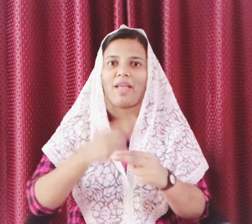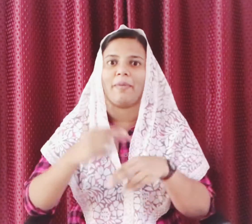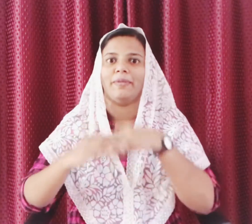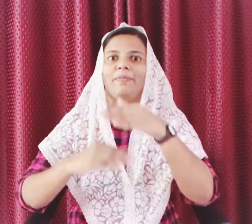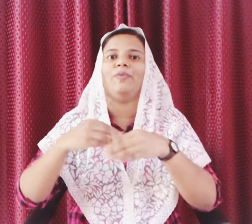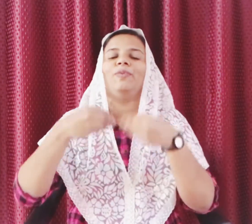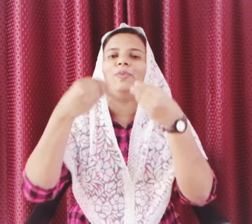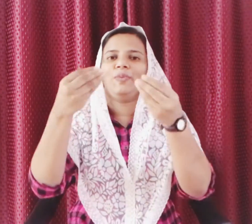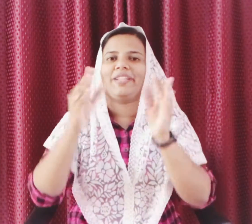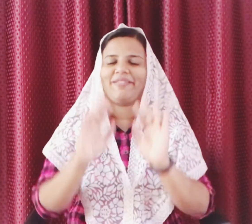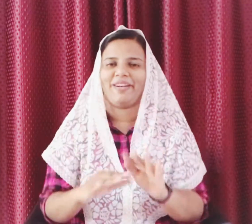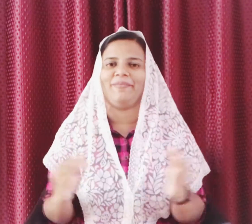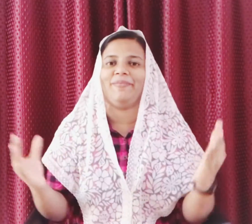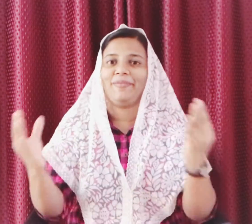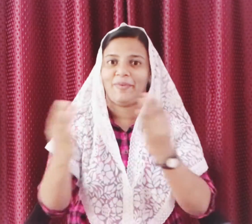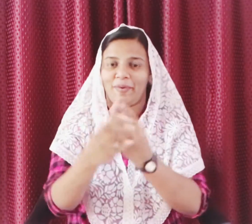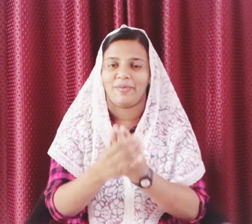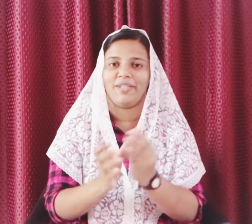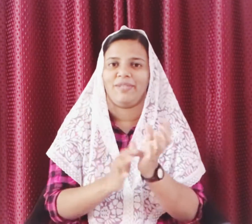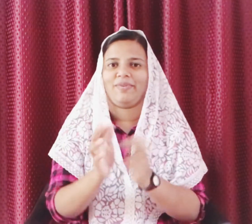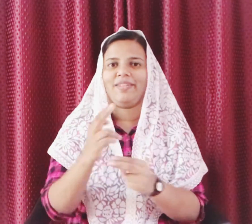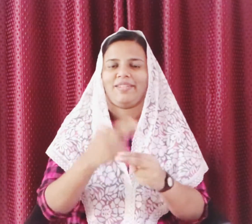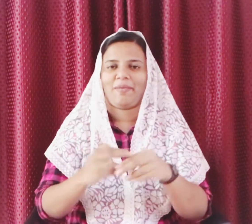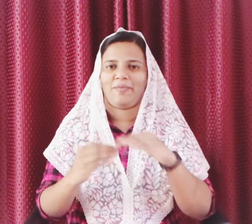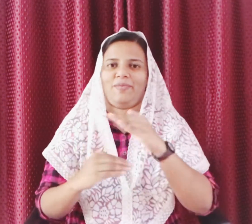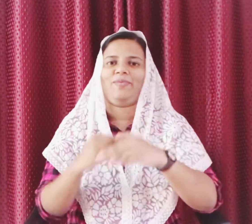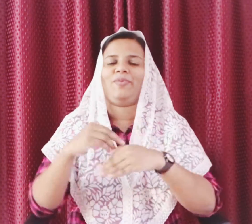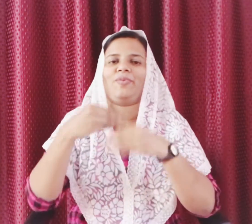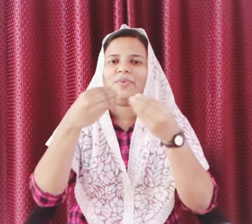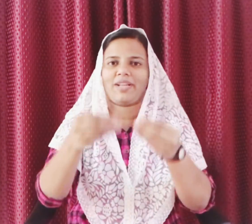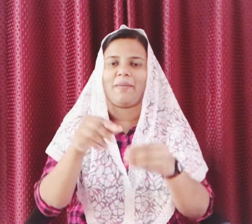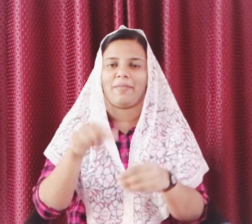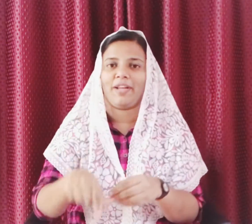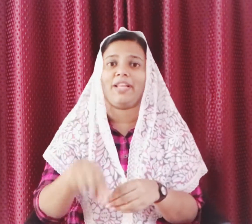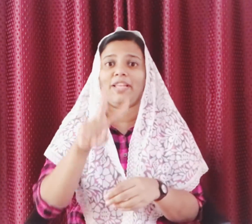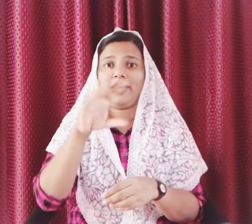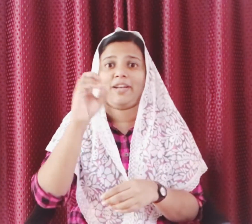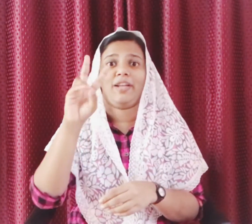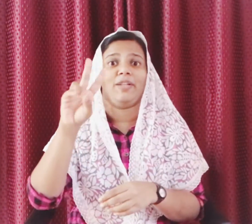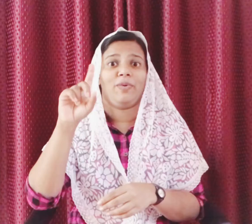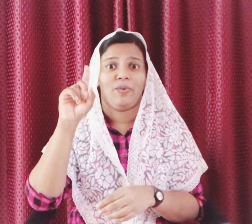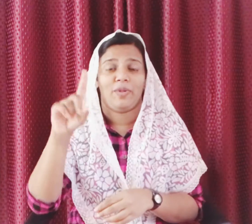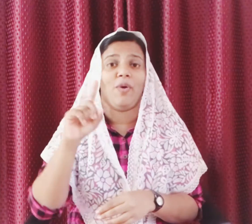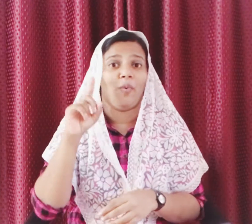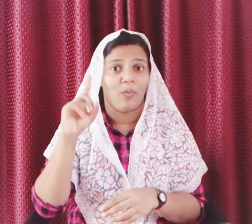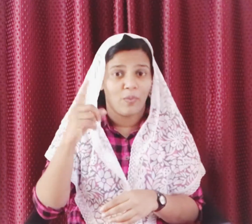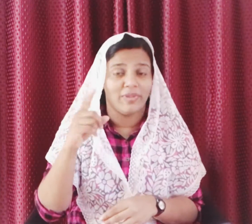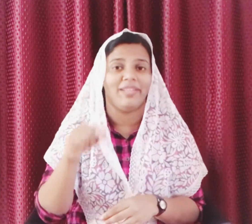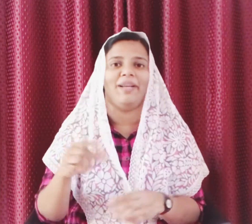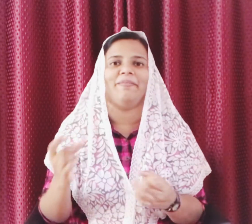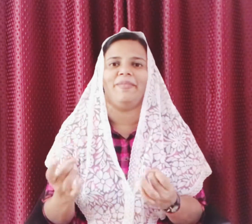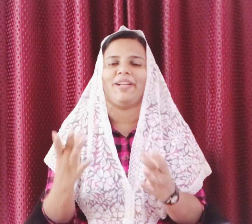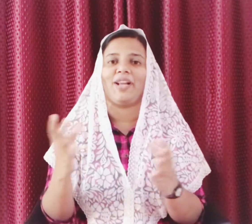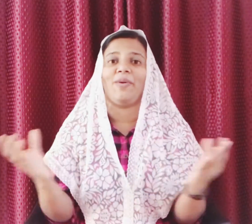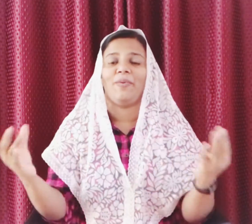ഇന്ന് പ്രഭാതത്തിൽ നമുക്ക് ഒരുമിച്ച് കർത്താവിൻ്റെ നാമത്തെ ഉയർത്താം. 2021 പ്രഭാതത്തിൽ, അവൻ ഒന്നാമത്തെ പ്രഭാതത്തിൽ നമുക്ക് ഒരുമിച്ച്